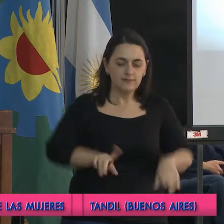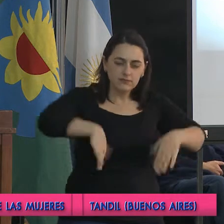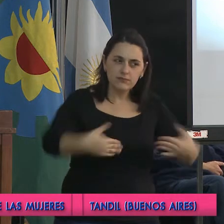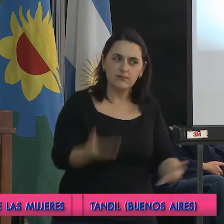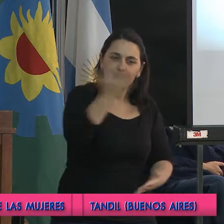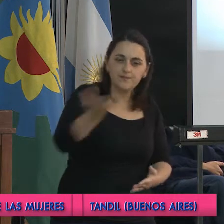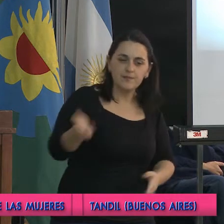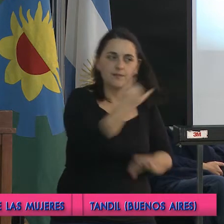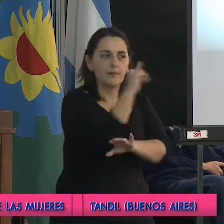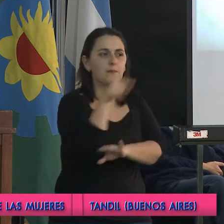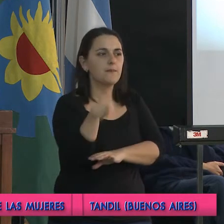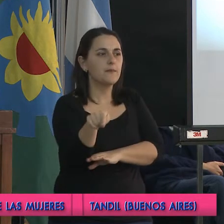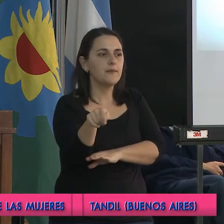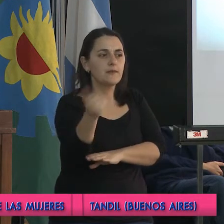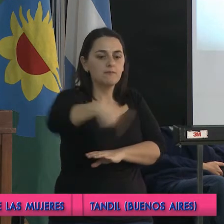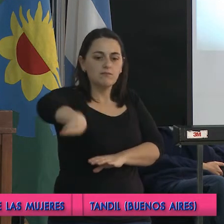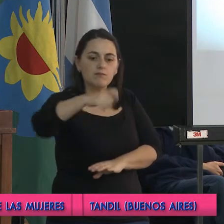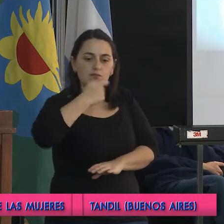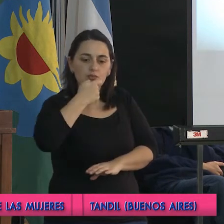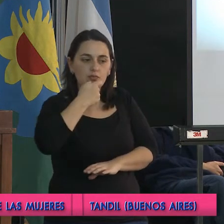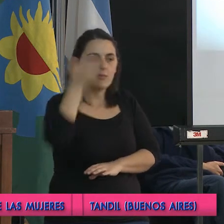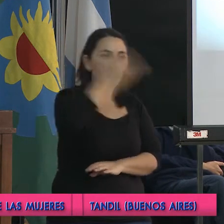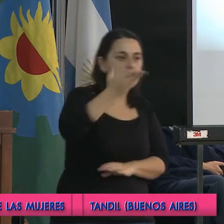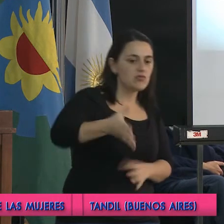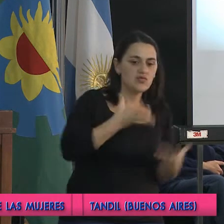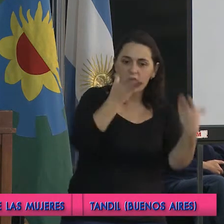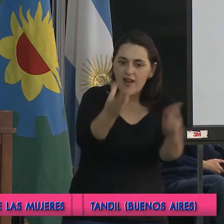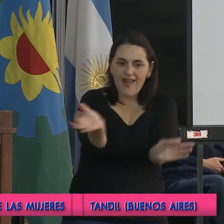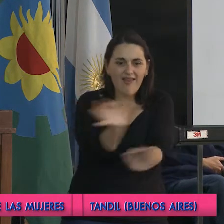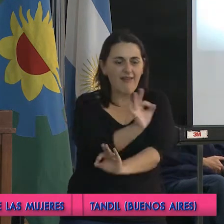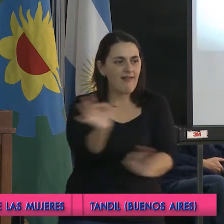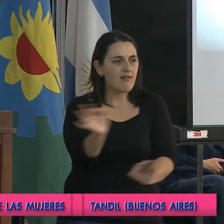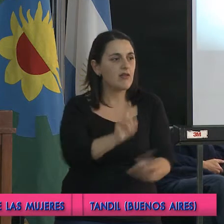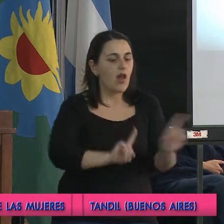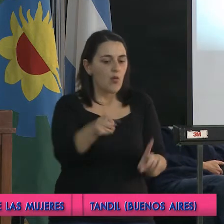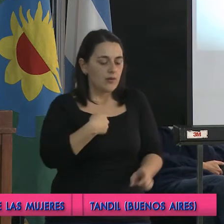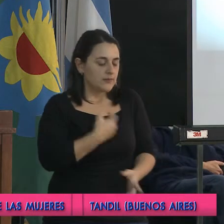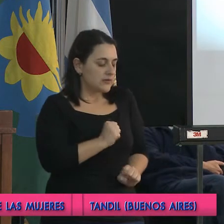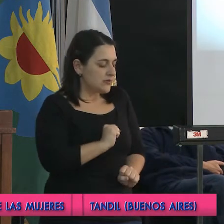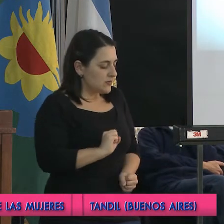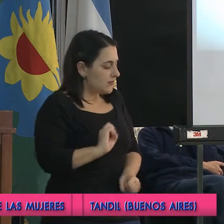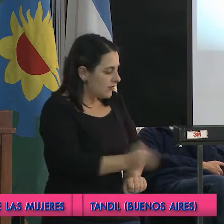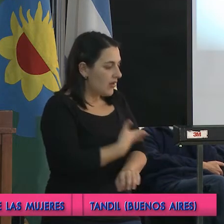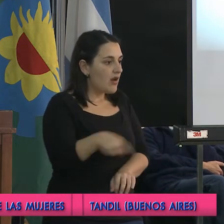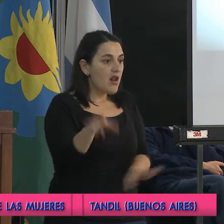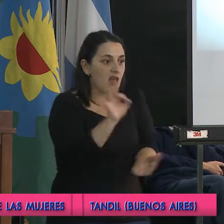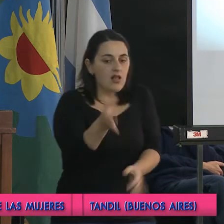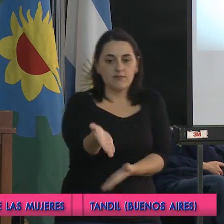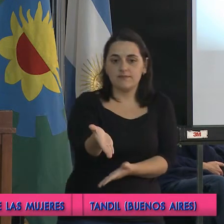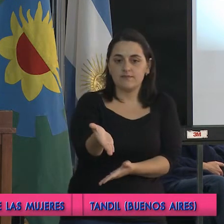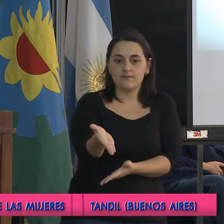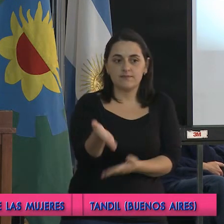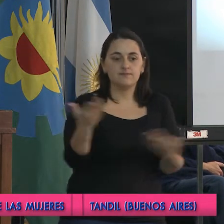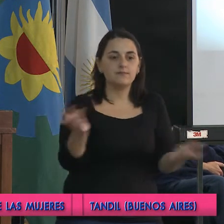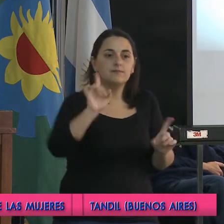periodistas no recibieron contención quienes se vieron afectados, que hubo quienes se vieron afectados, como